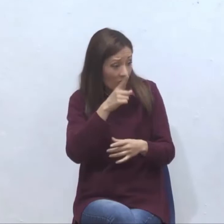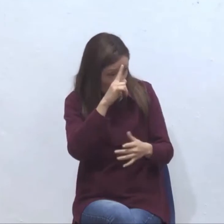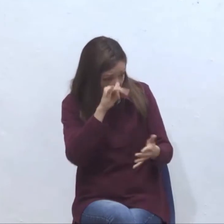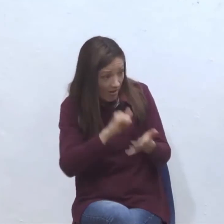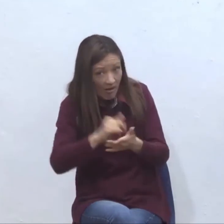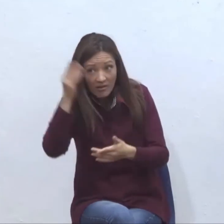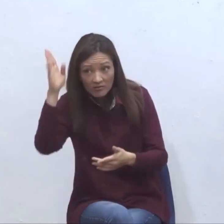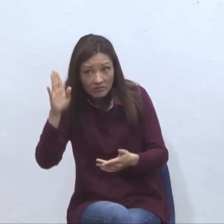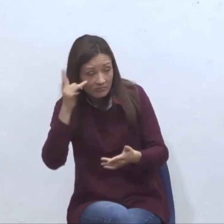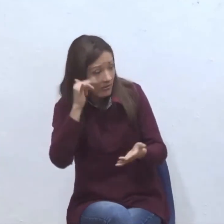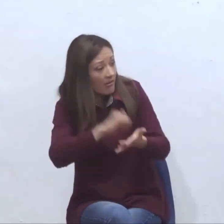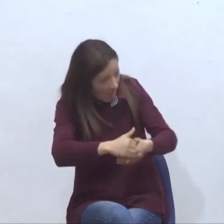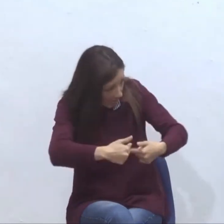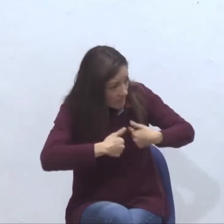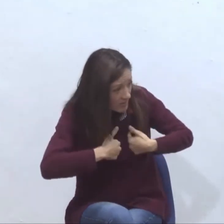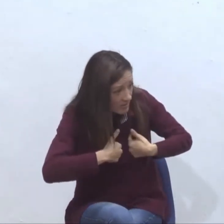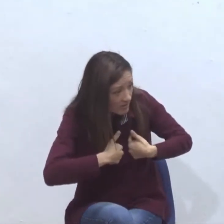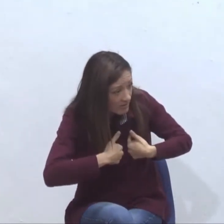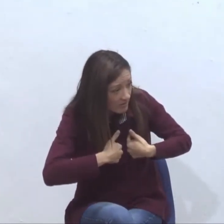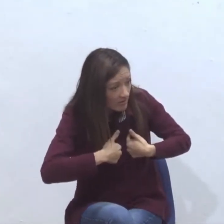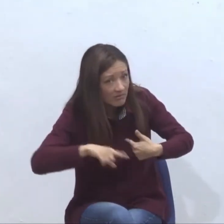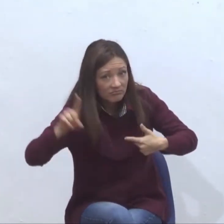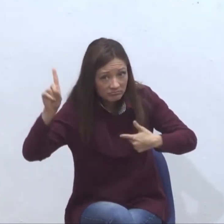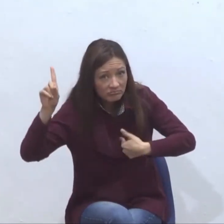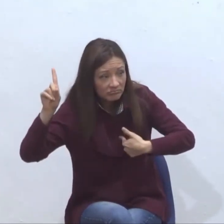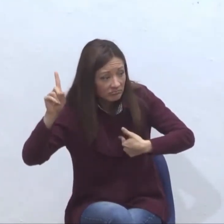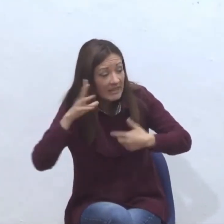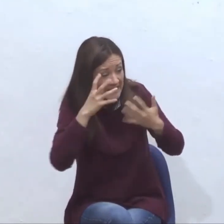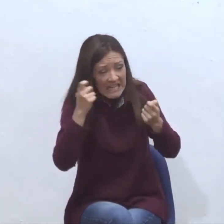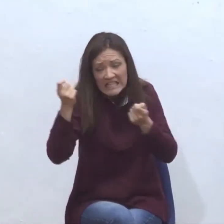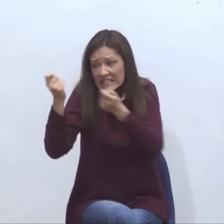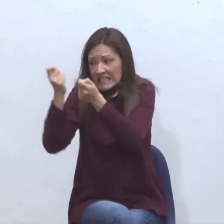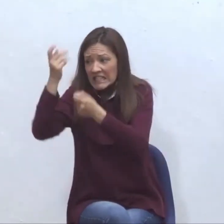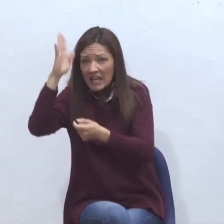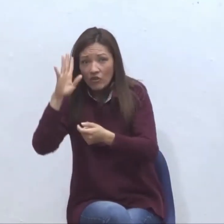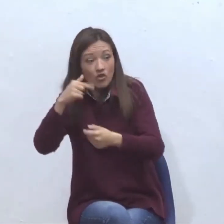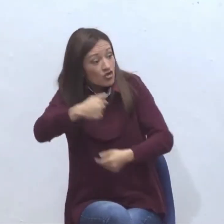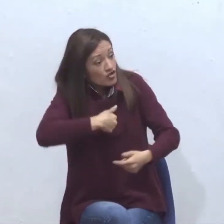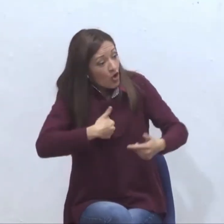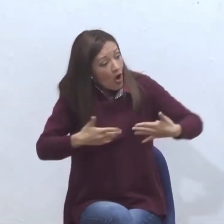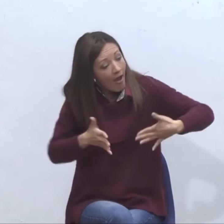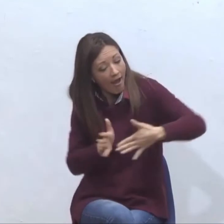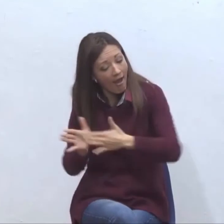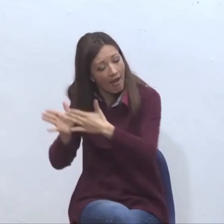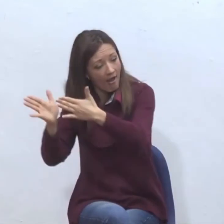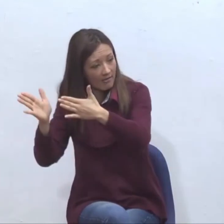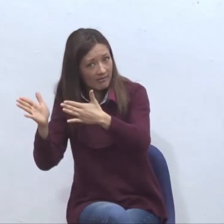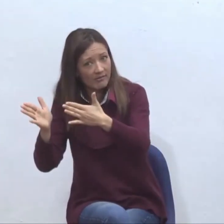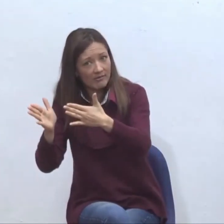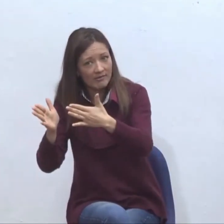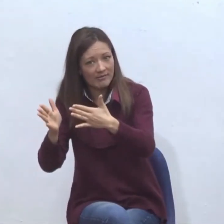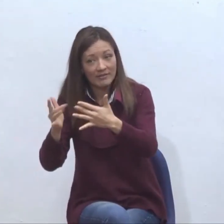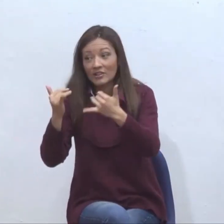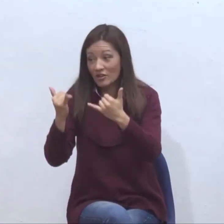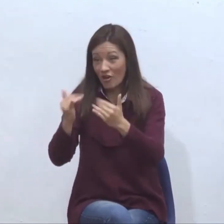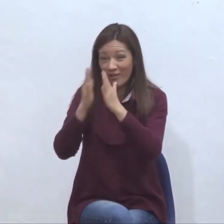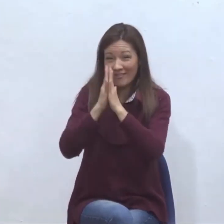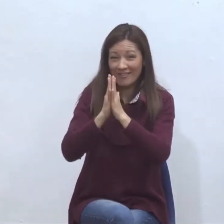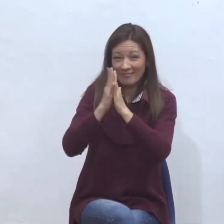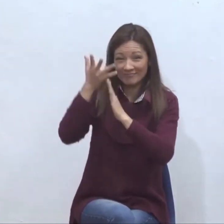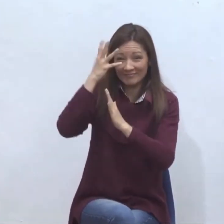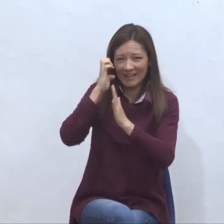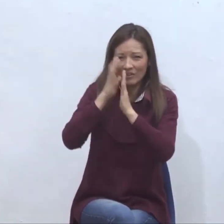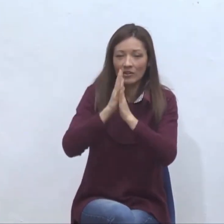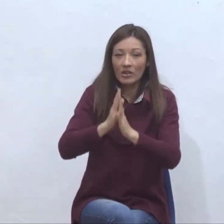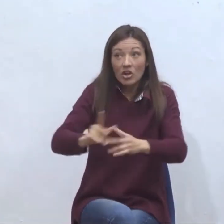Dios, crean en mí. ¿Quieren acercarse al Padre? Yo soy el camino. Y como oró Dani en la oración de